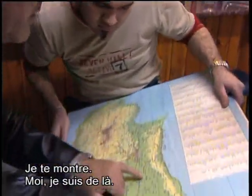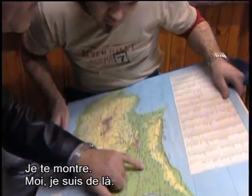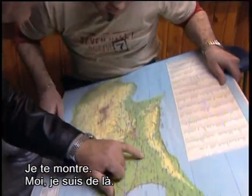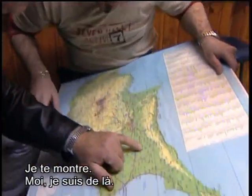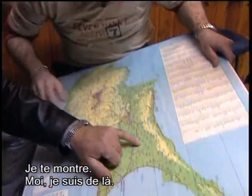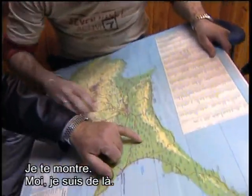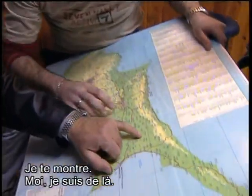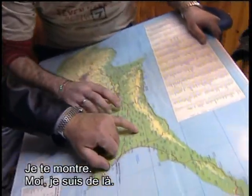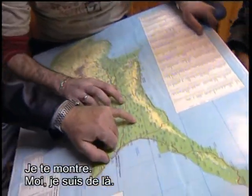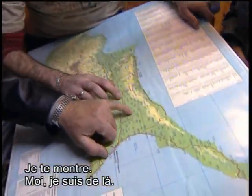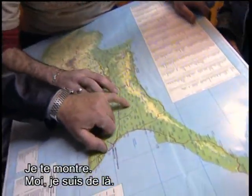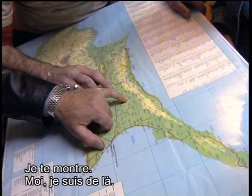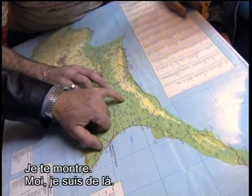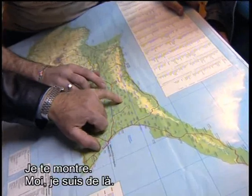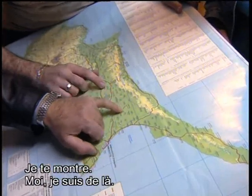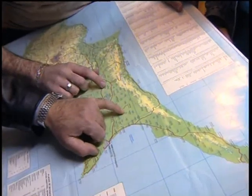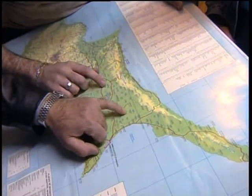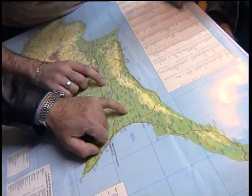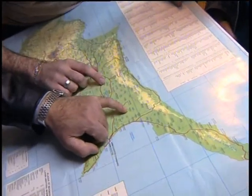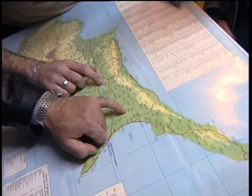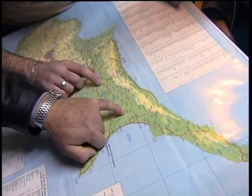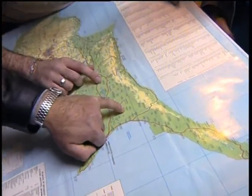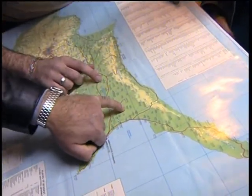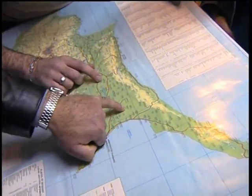Je te montre. Moi, je suis de là.